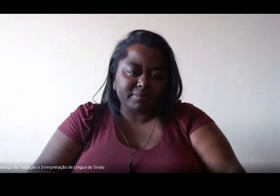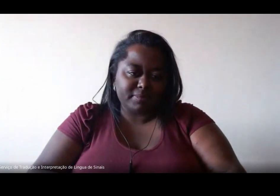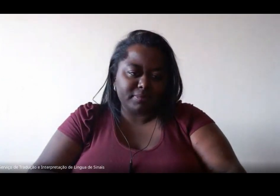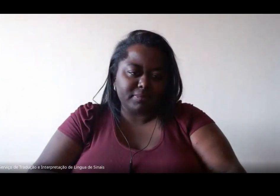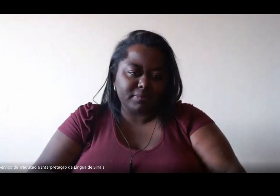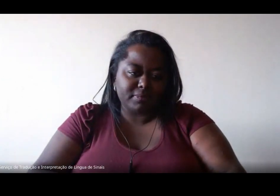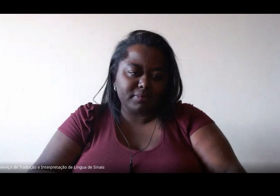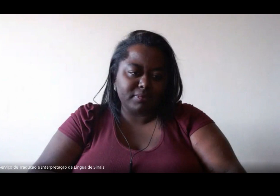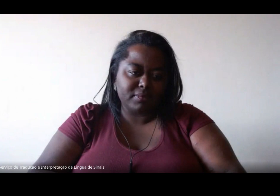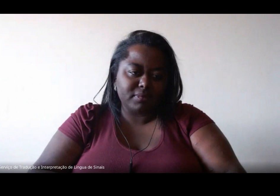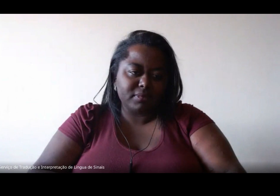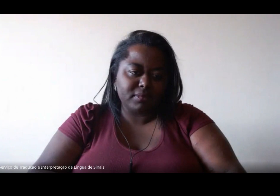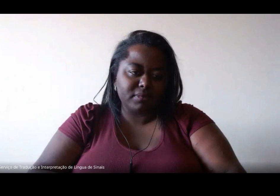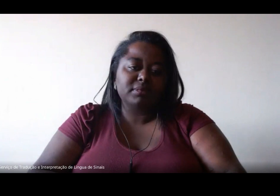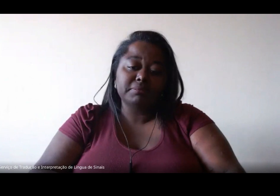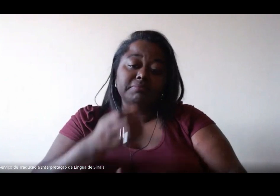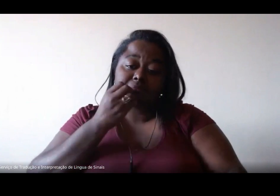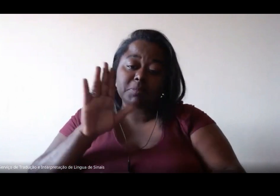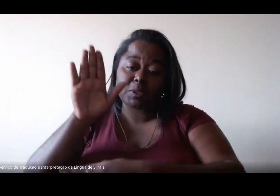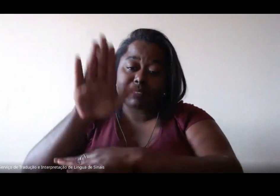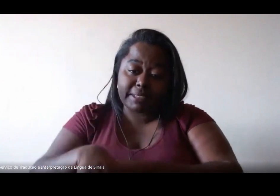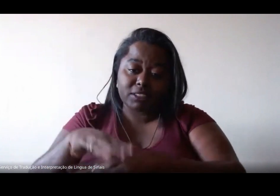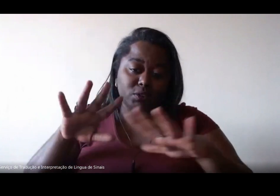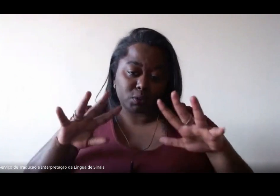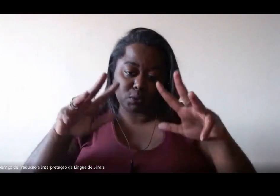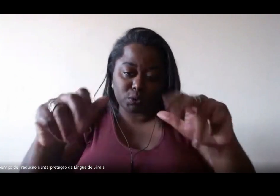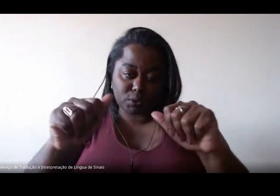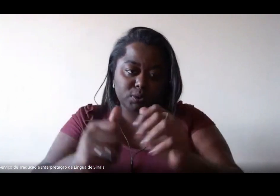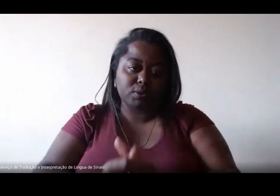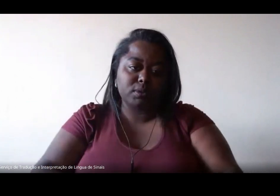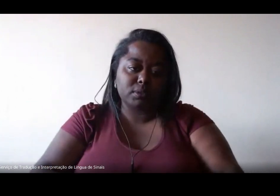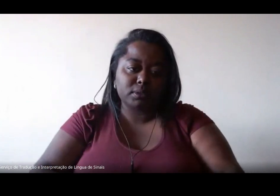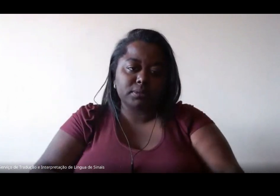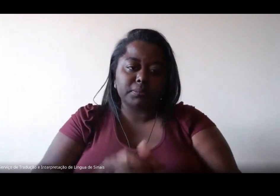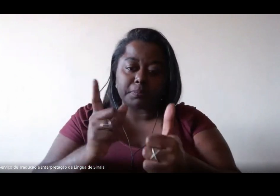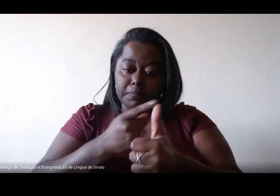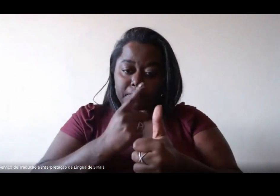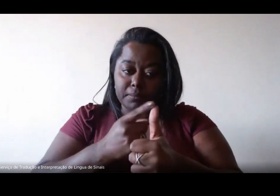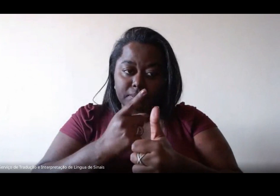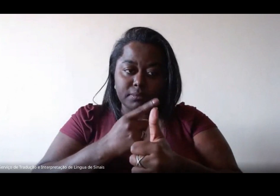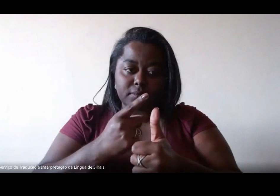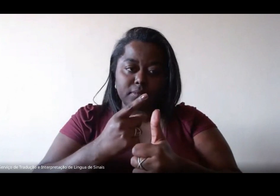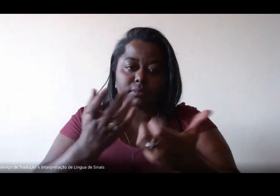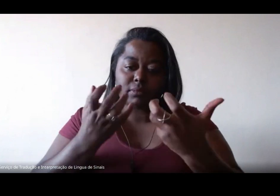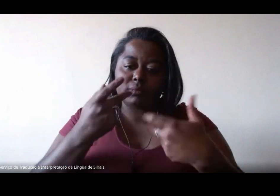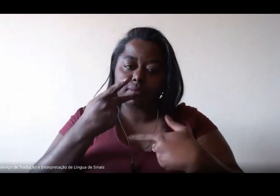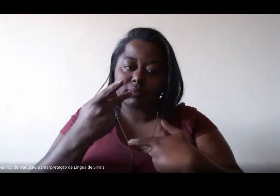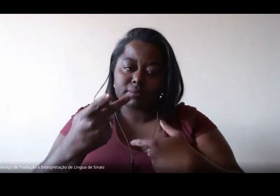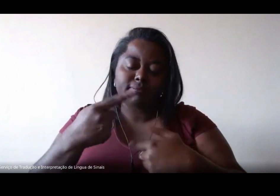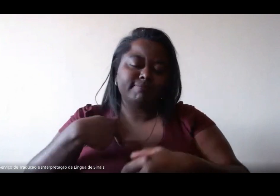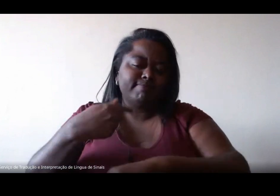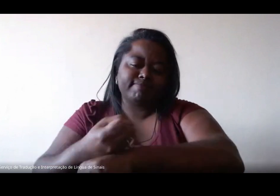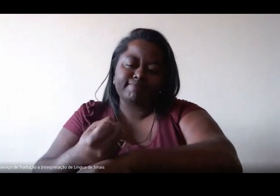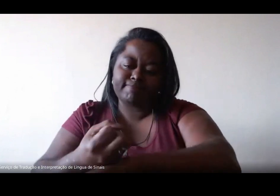Bom, então, gente. Boa tarde a todos, né? Então, em primeiro lugar, eu